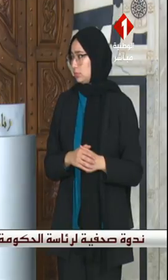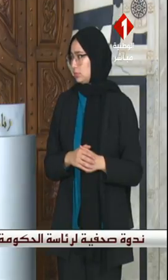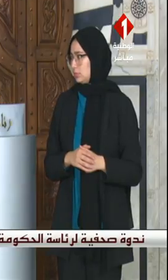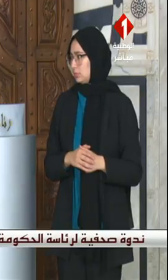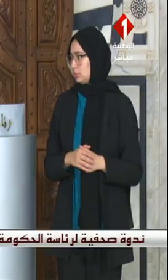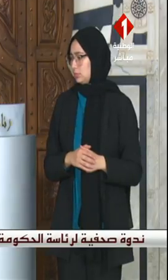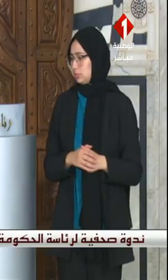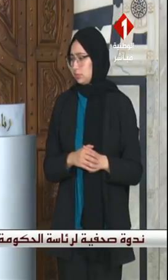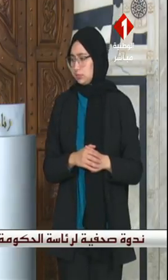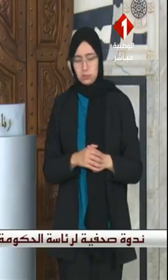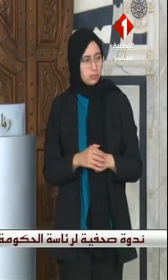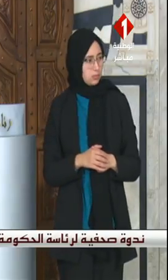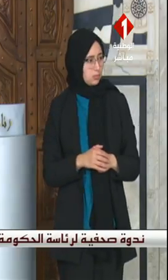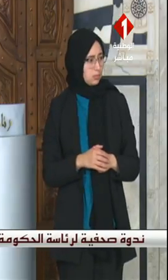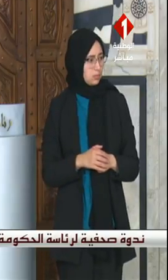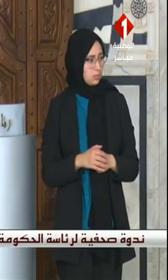شكرا يا مدى. خاطر